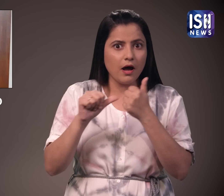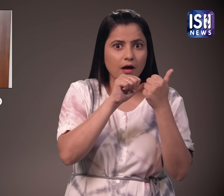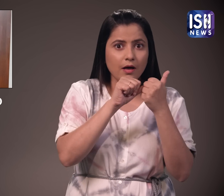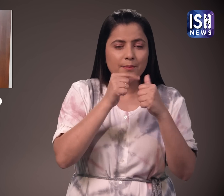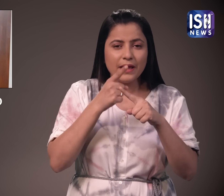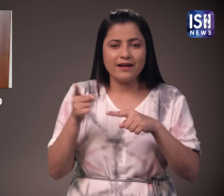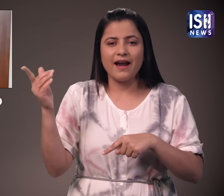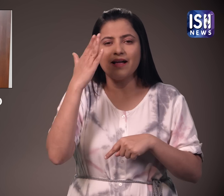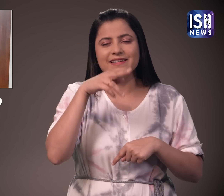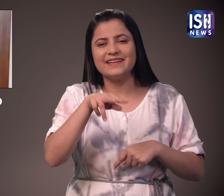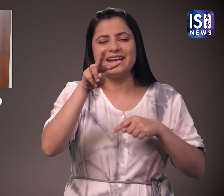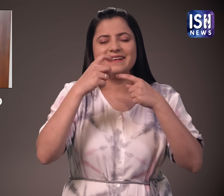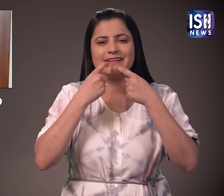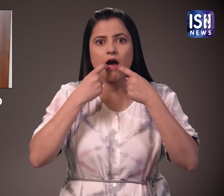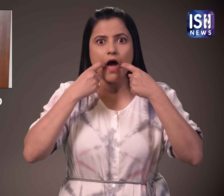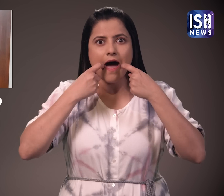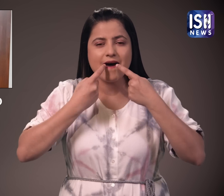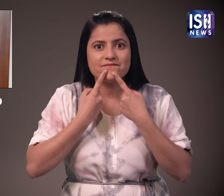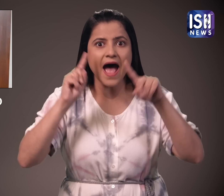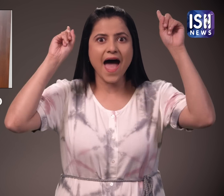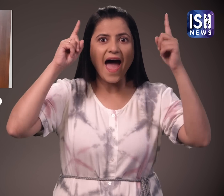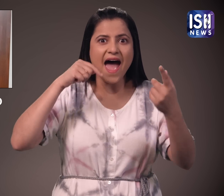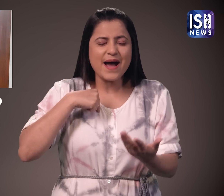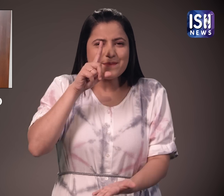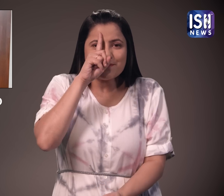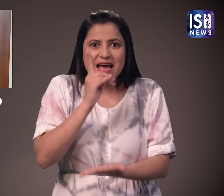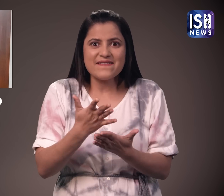उसे विश्वास नहीं हो रहा है कि वह एक बार फिर मुस्कुरा सकती है